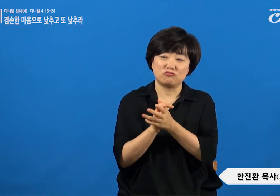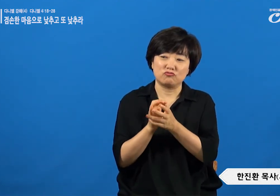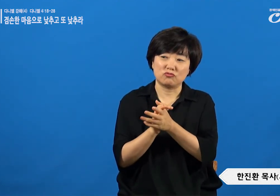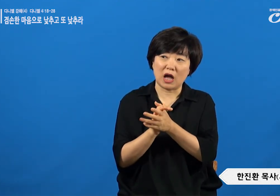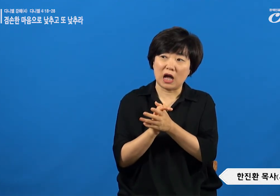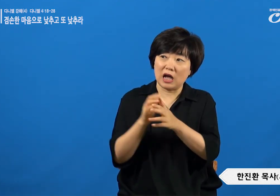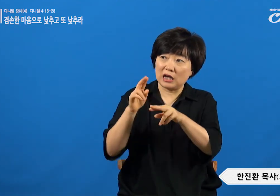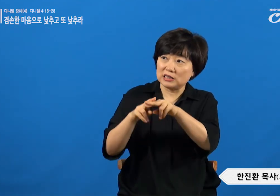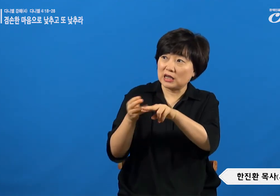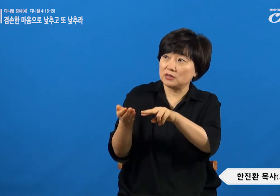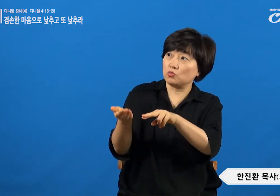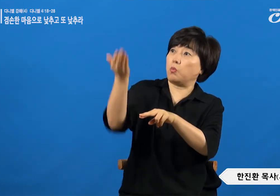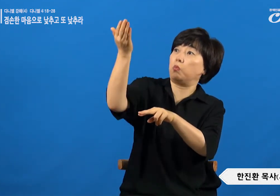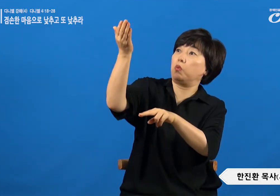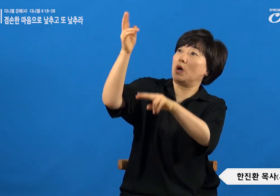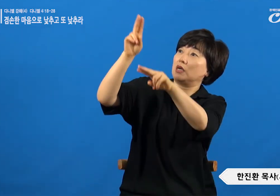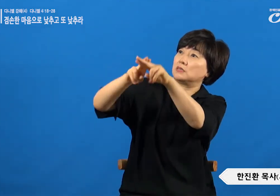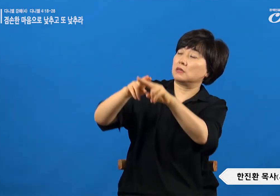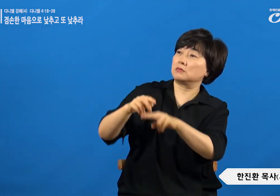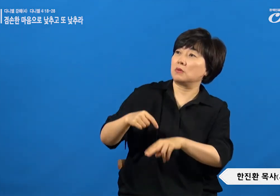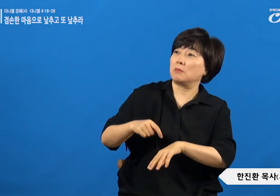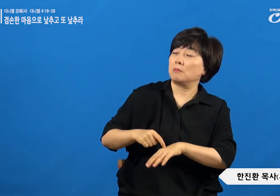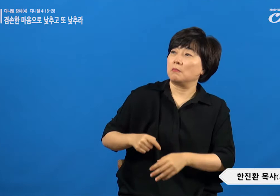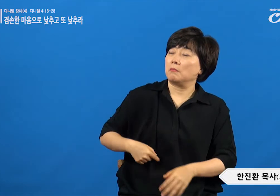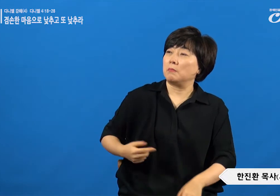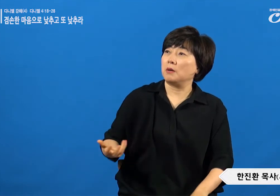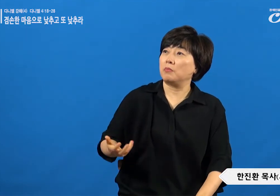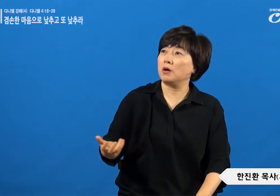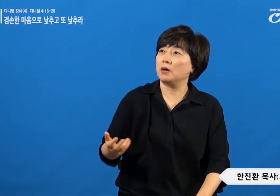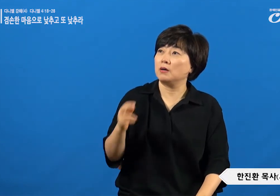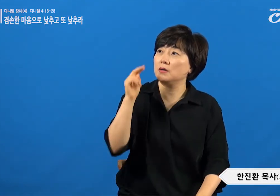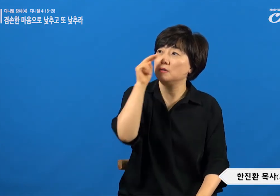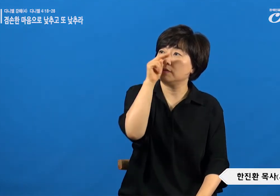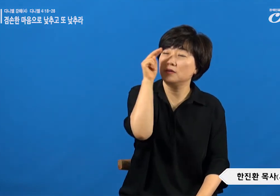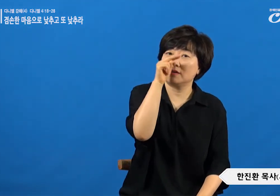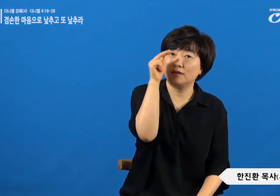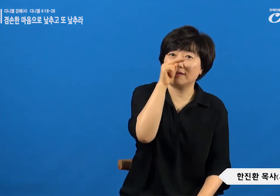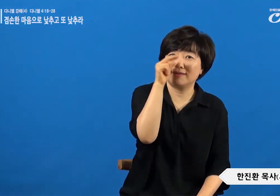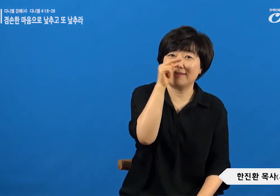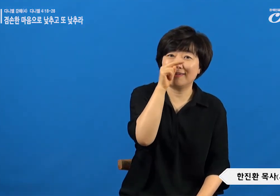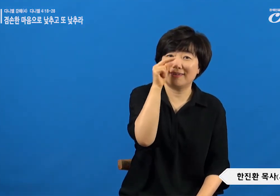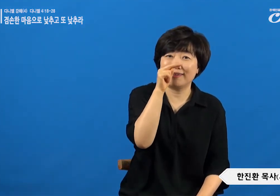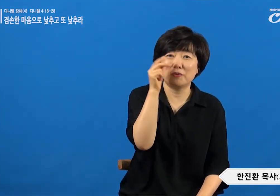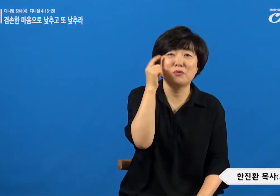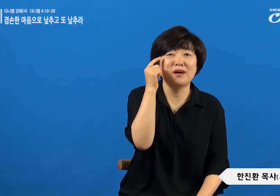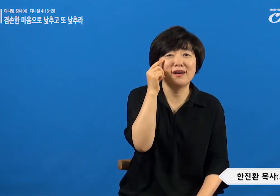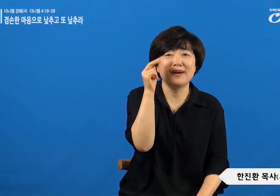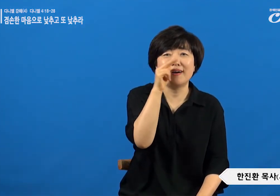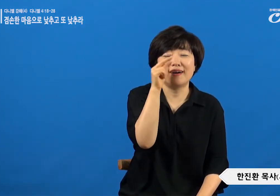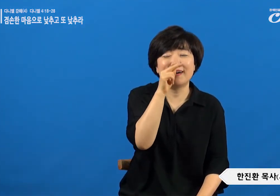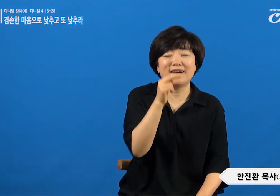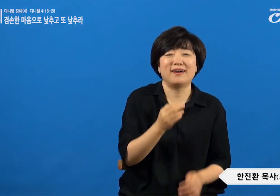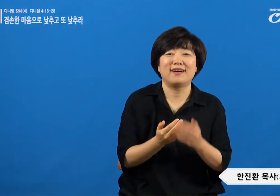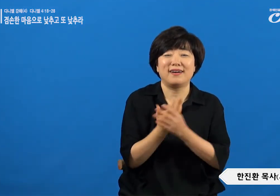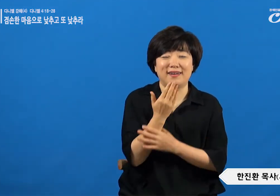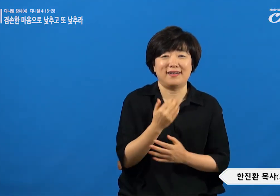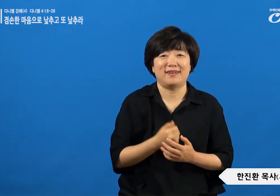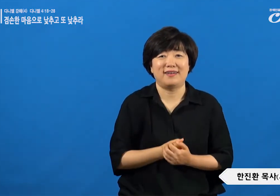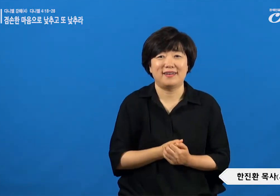친구가 상석에 앉아 있는 것을 보면 벨이 꼴려서 견딜 수 없는 사람이 있습니다. 왜 그렇게 벨이